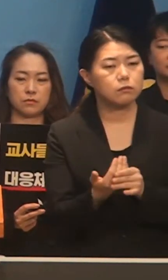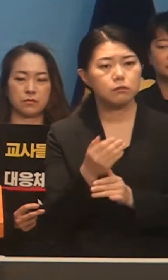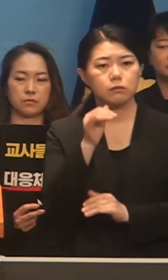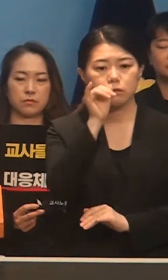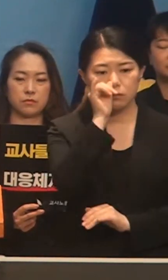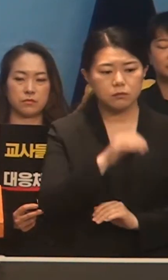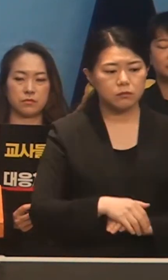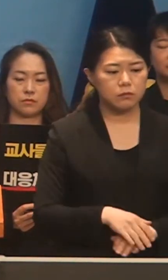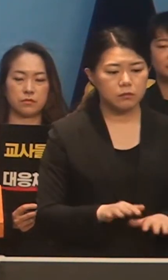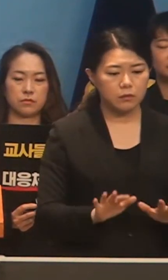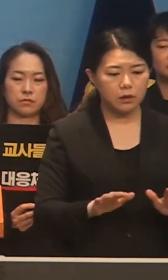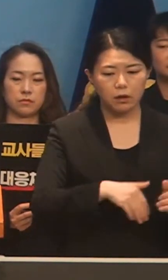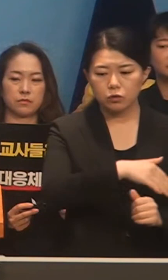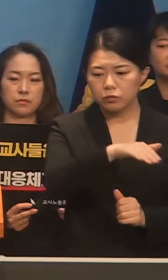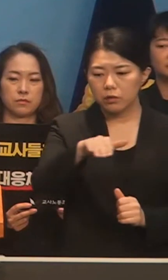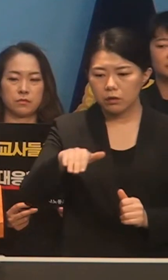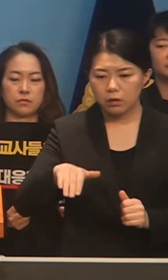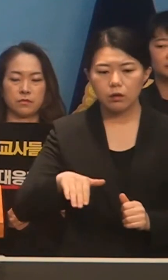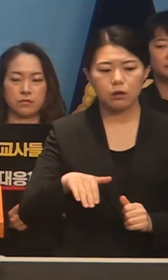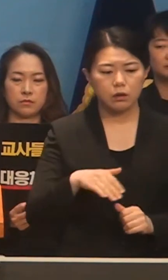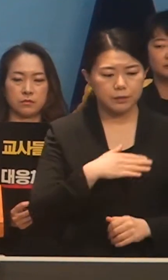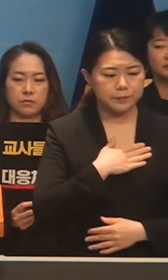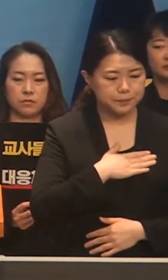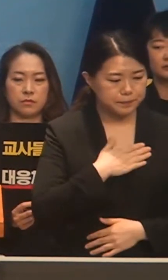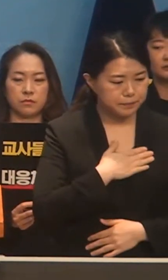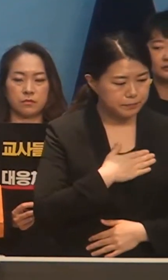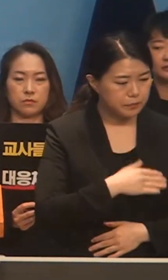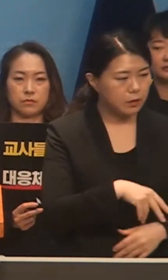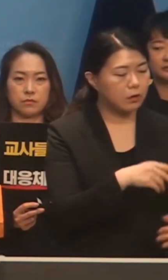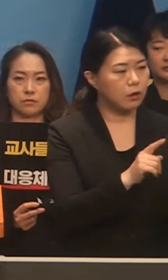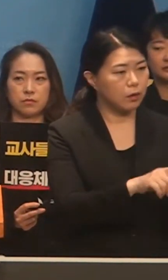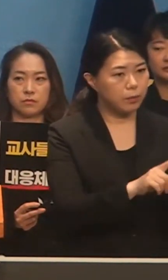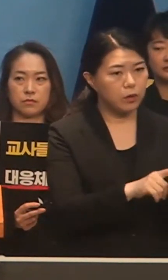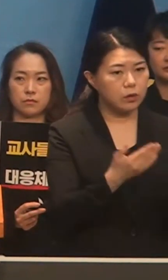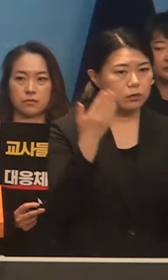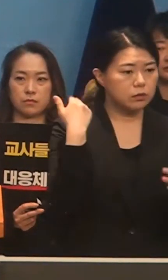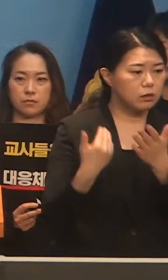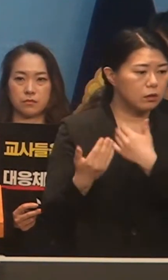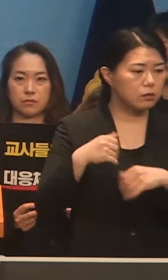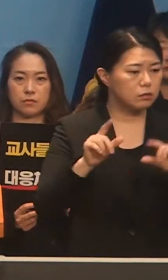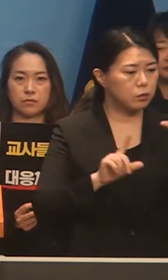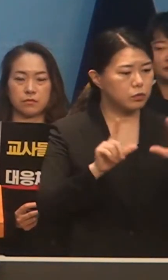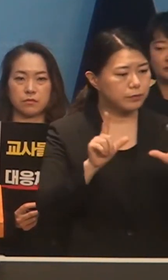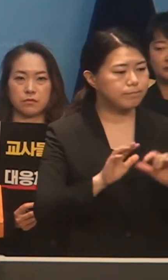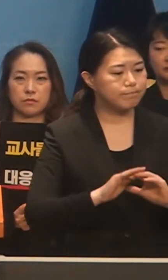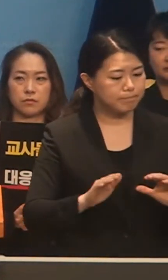벌어졌고 이제야 주변을 살피고 남편의 지난 행적들을 정리하고 있습니다.